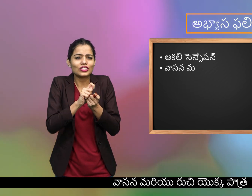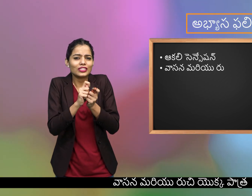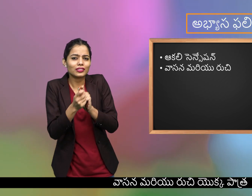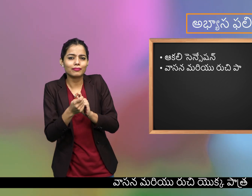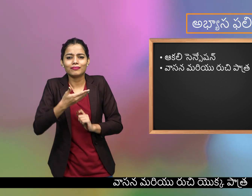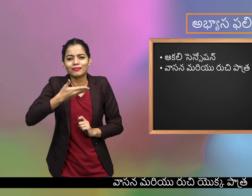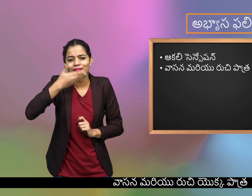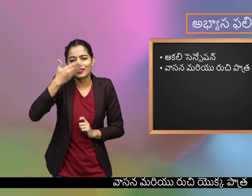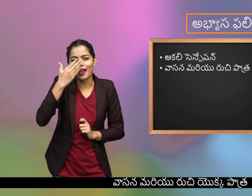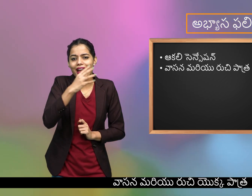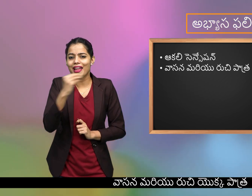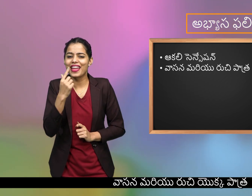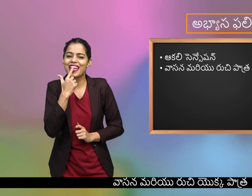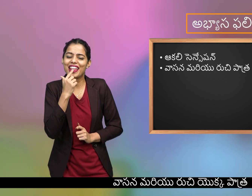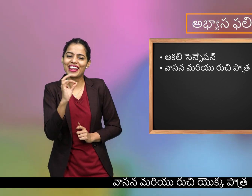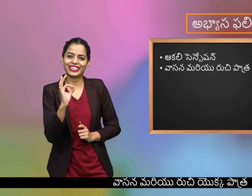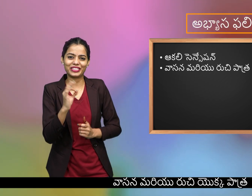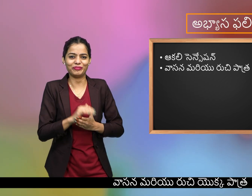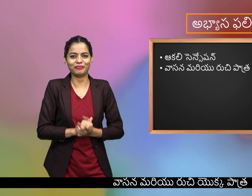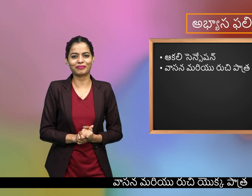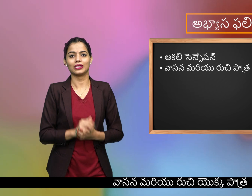వాసన మరియు రుచి యొక్క పాత్ర,